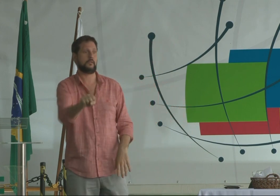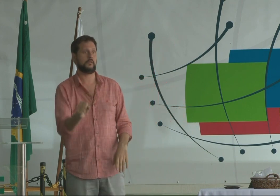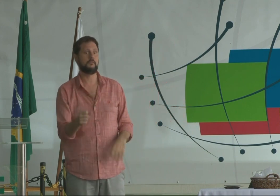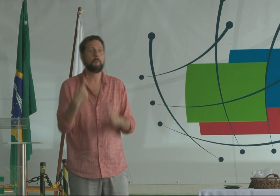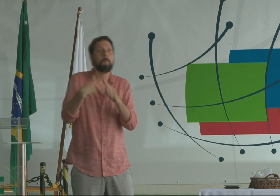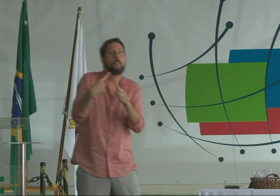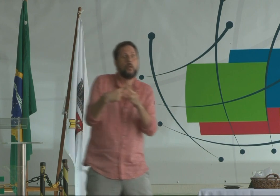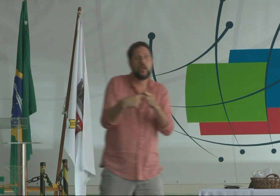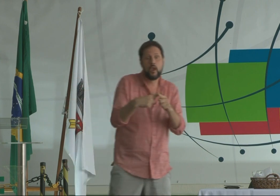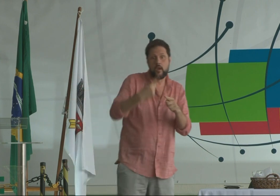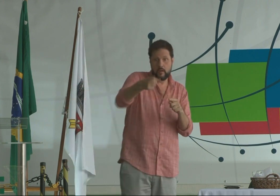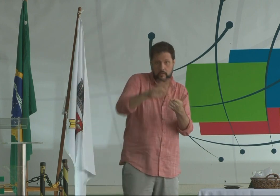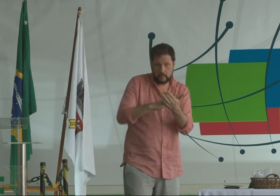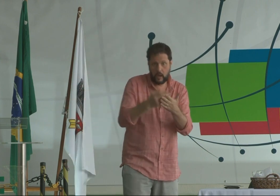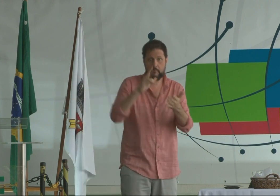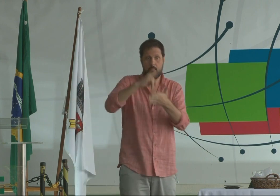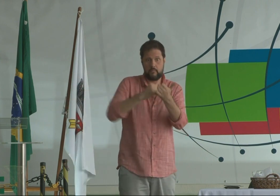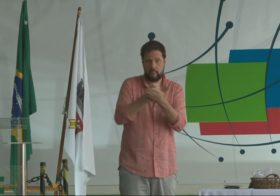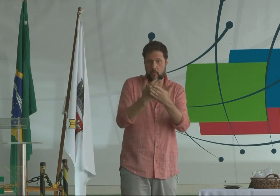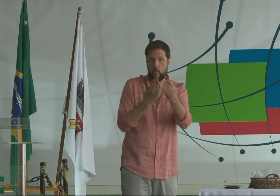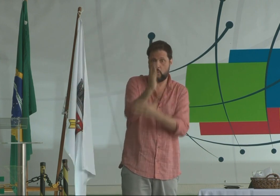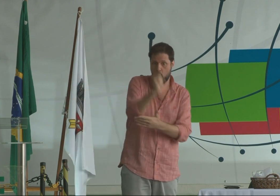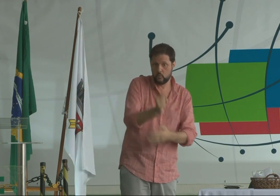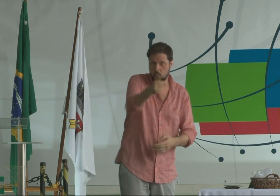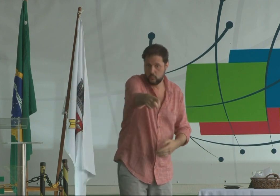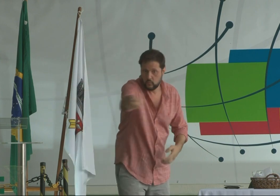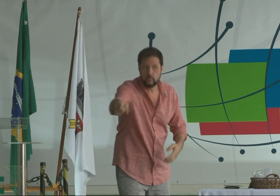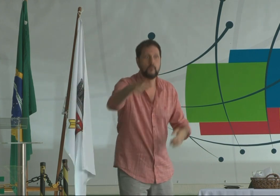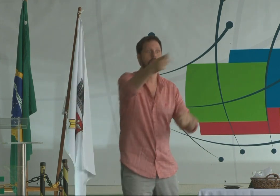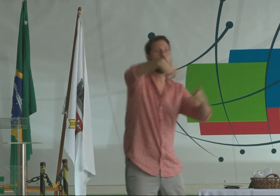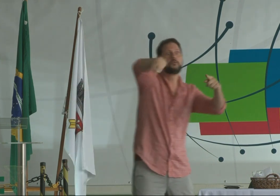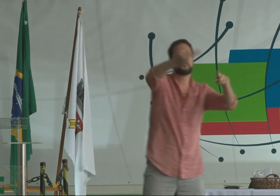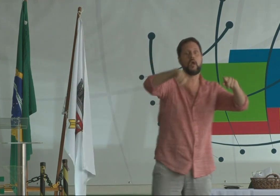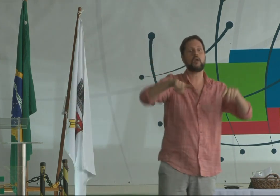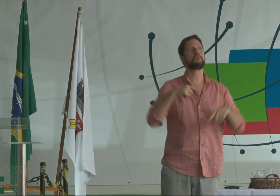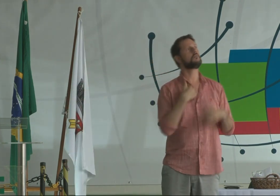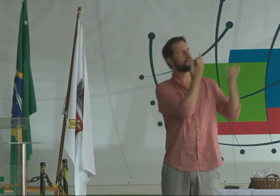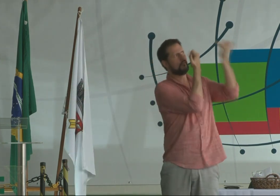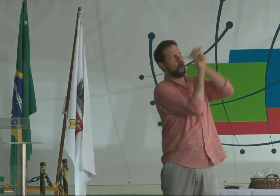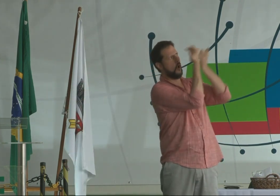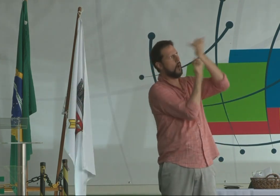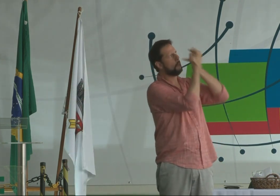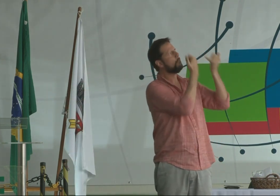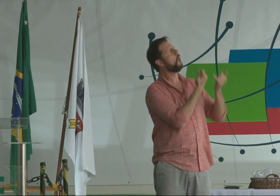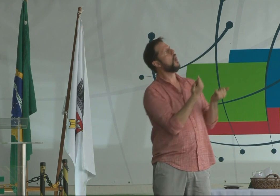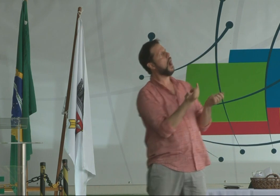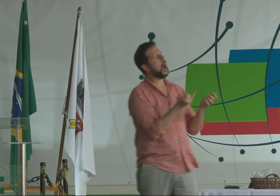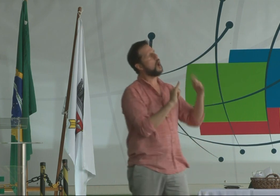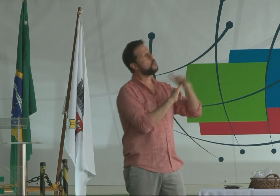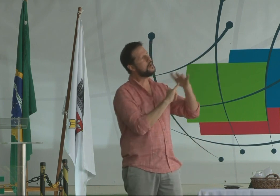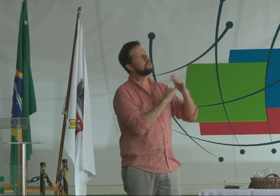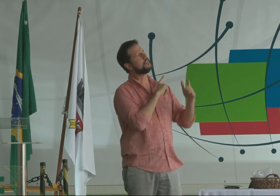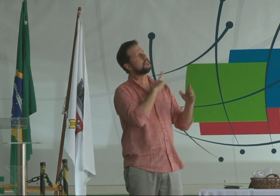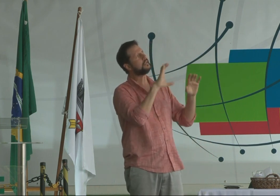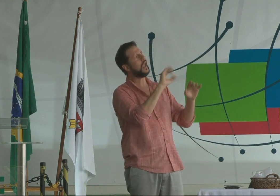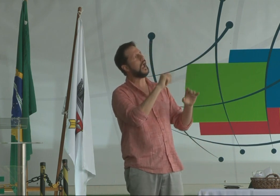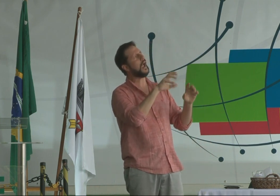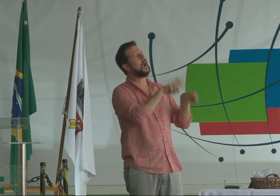discurso da equilíbrio, sim. A gente vê os intérpretes aí contratados e isso é uma política. Então, quer dizer, vocês estão recebendo as informações.